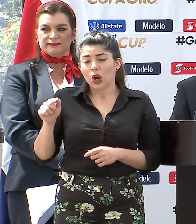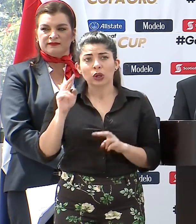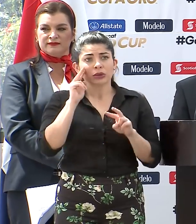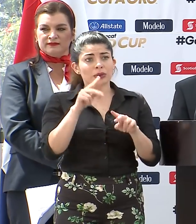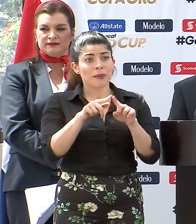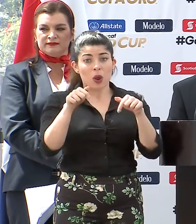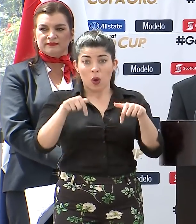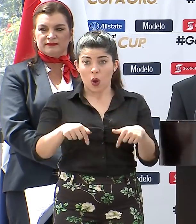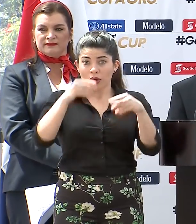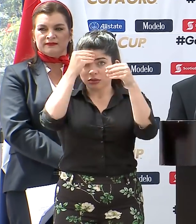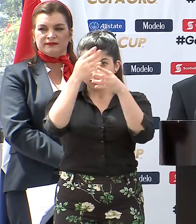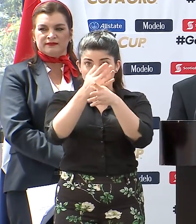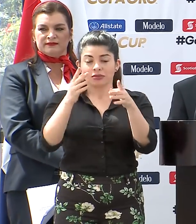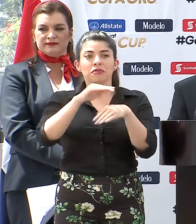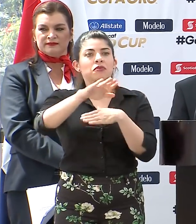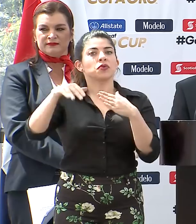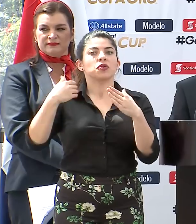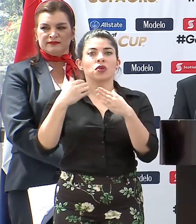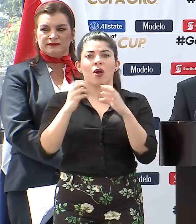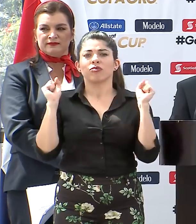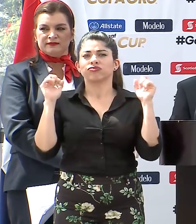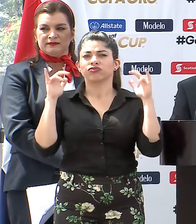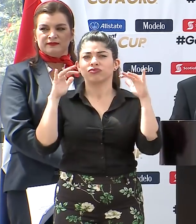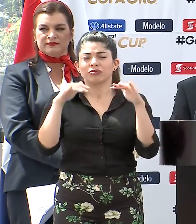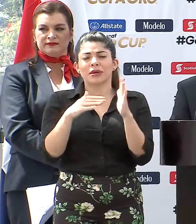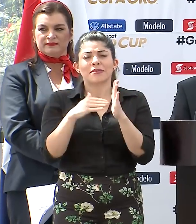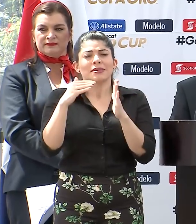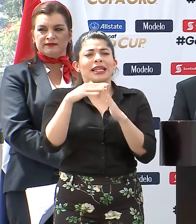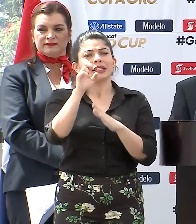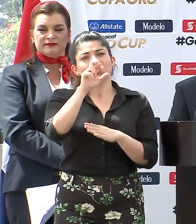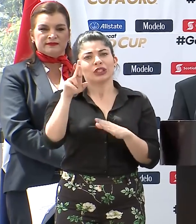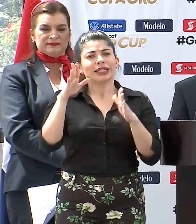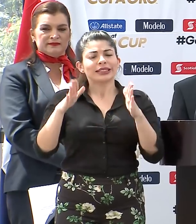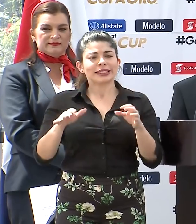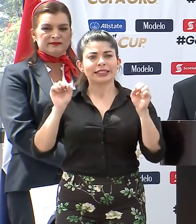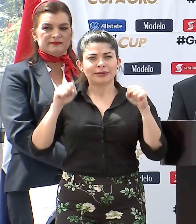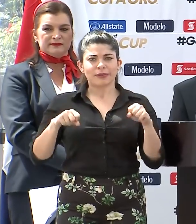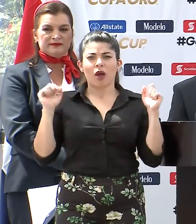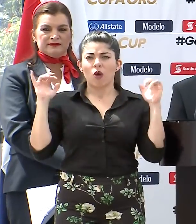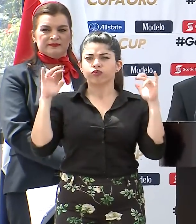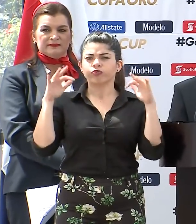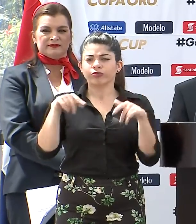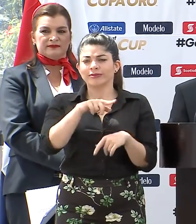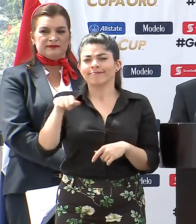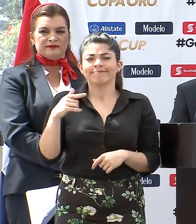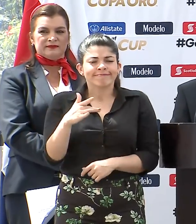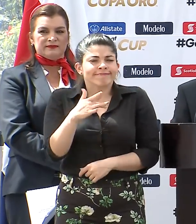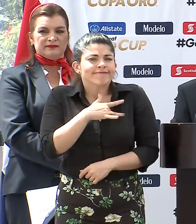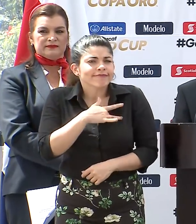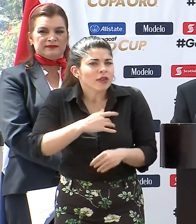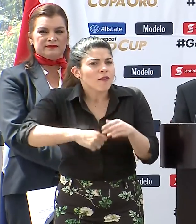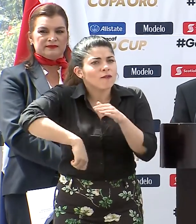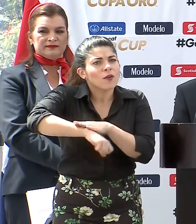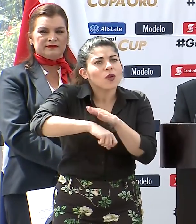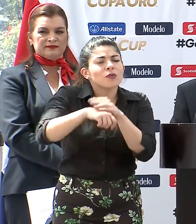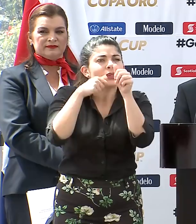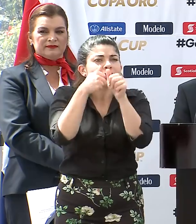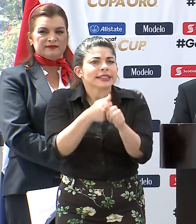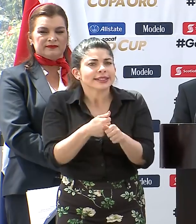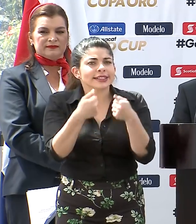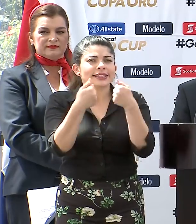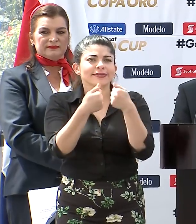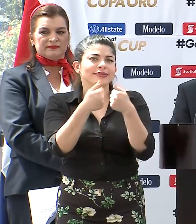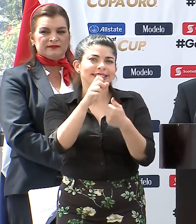les anunciamos que estará al alcance de miles de costarricenses apasionados por el fútbol y seguidores de nuestra